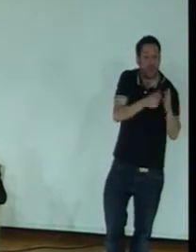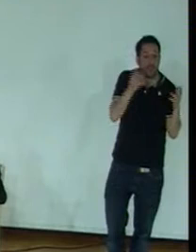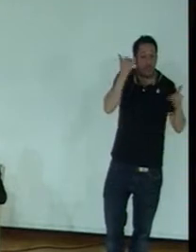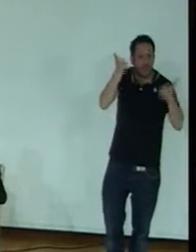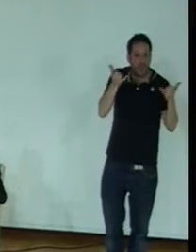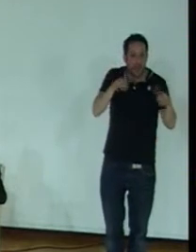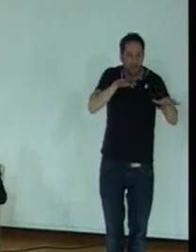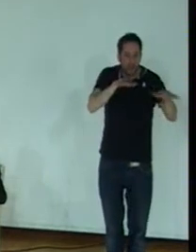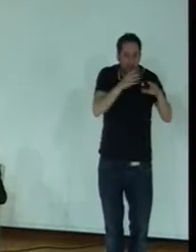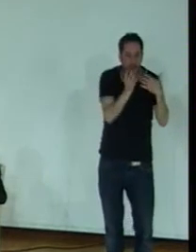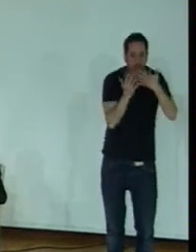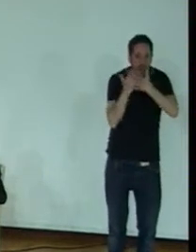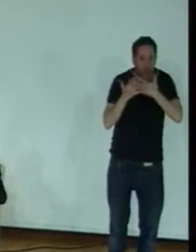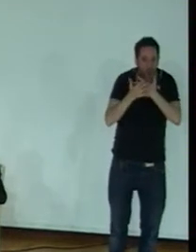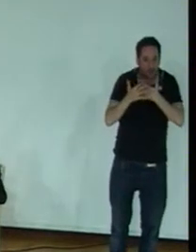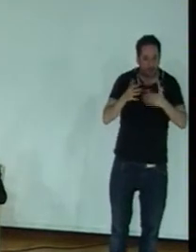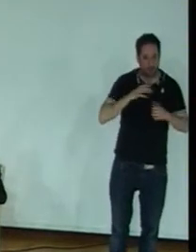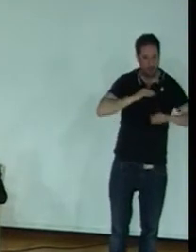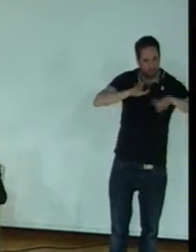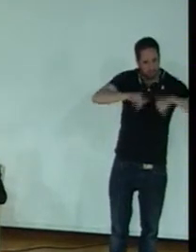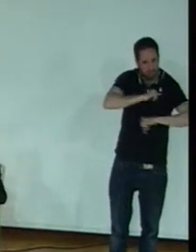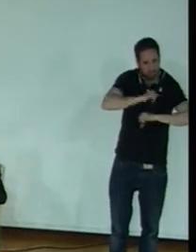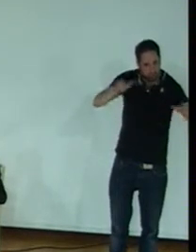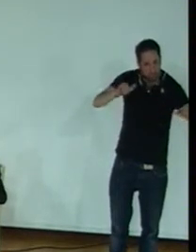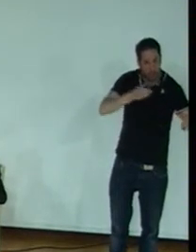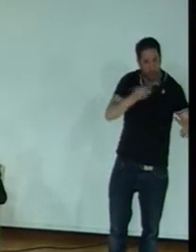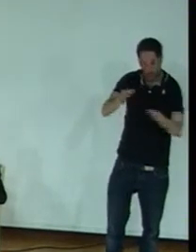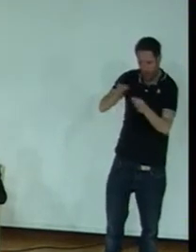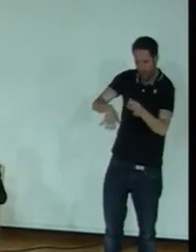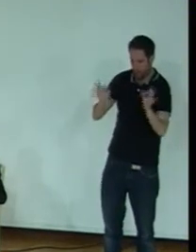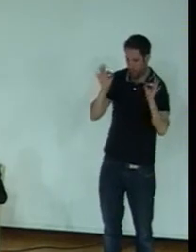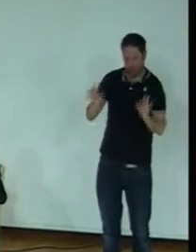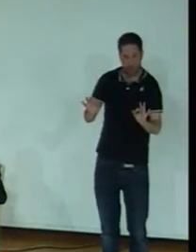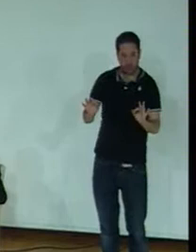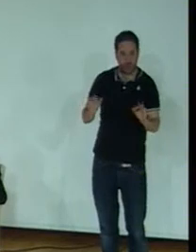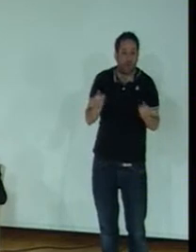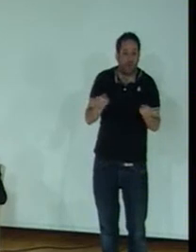super algorithme qui fonctionne vraiment très très bien et qui donne le bon résultat dans